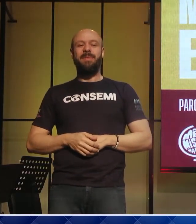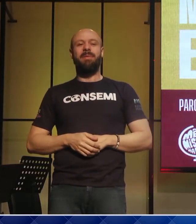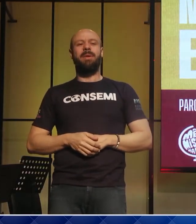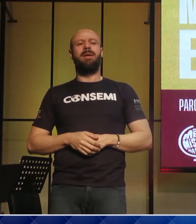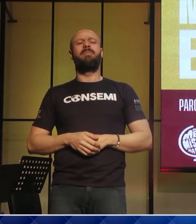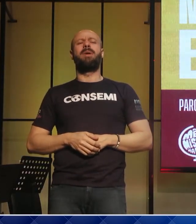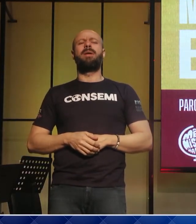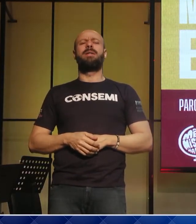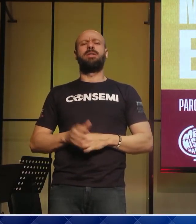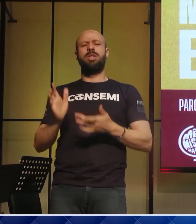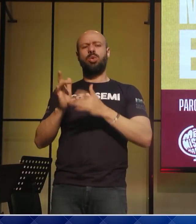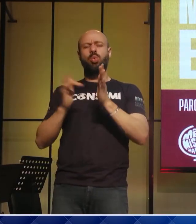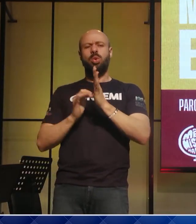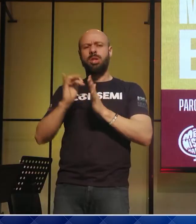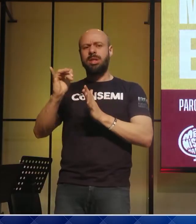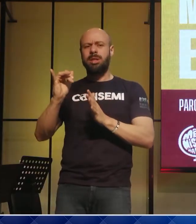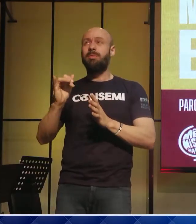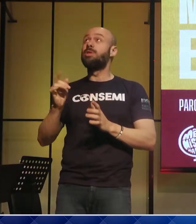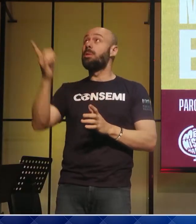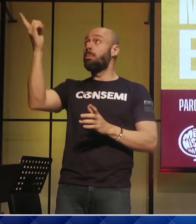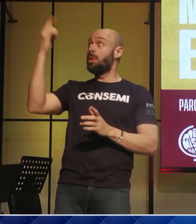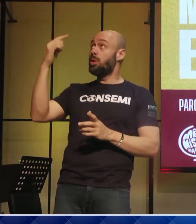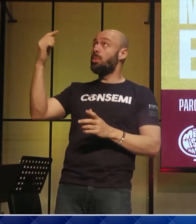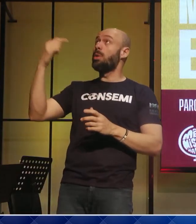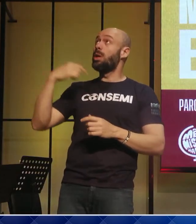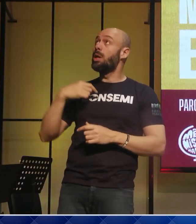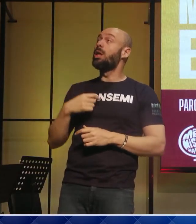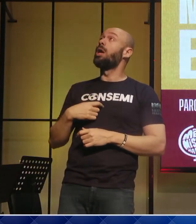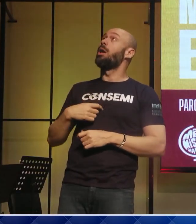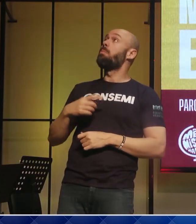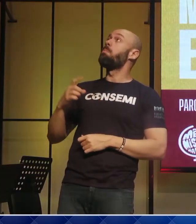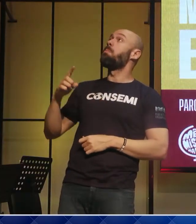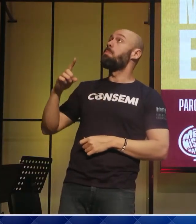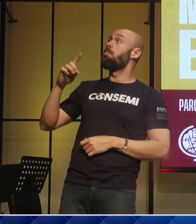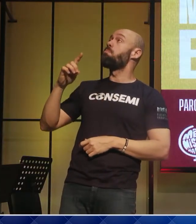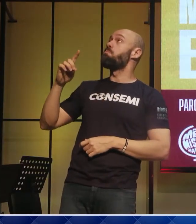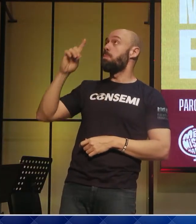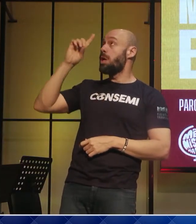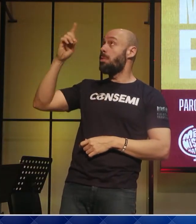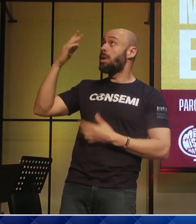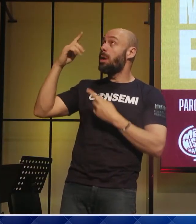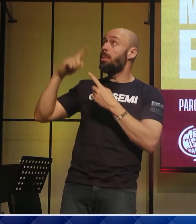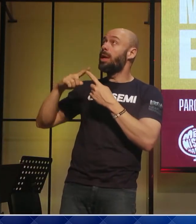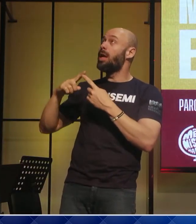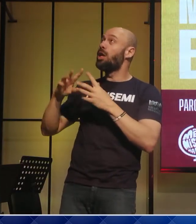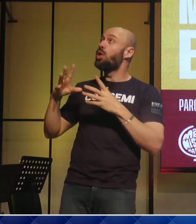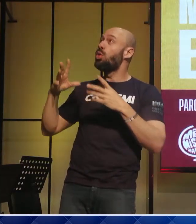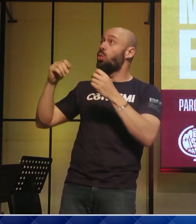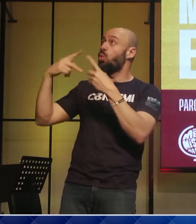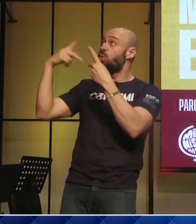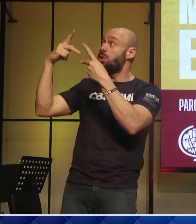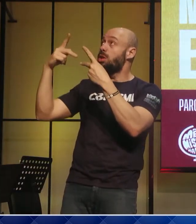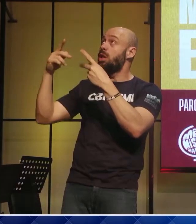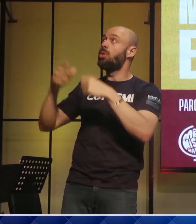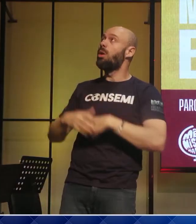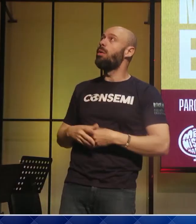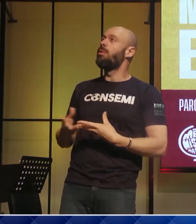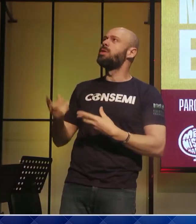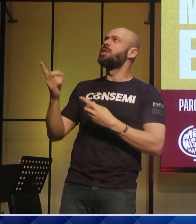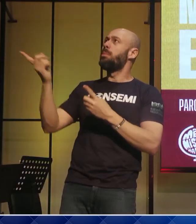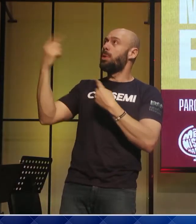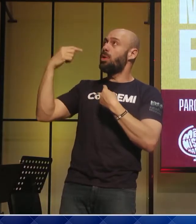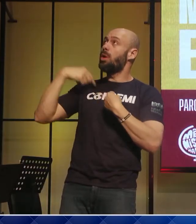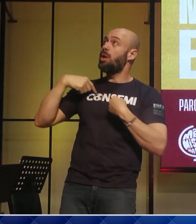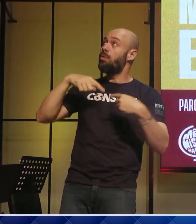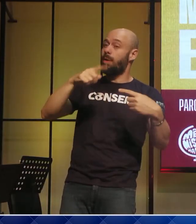E a eles a receberam, verdadeiramente reconheceram que saí de ti e creram que tu me